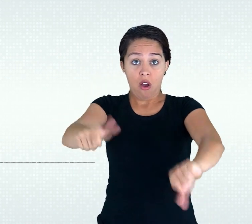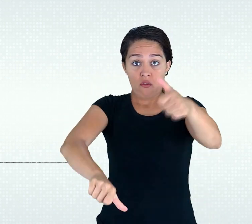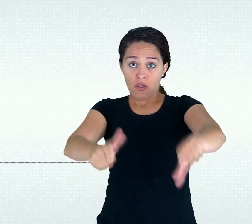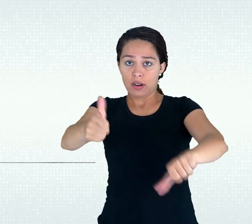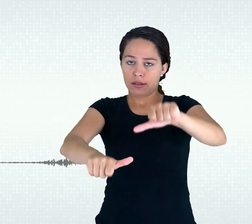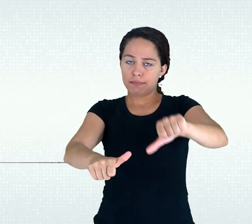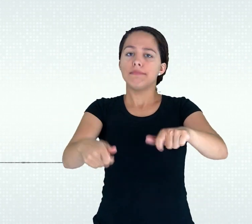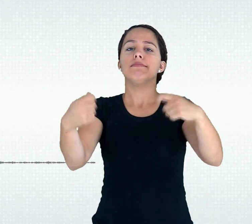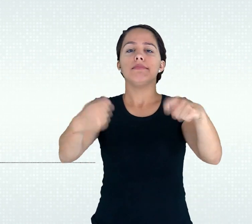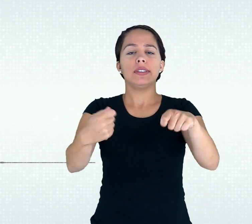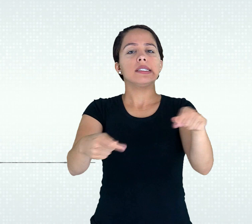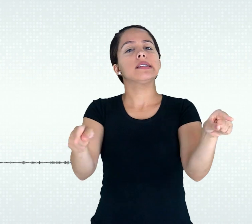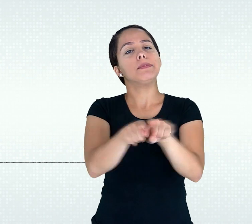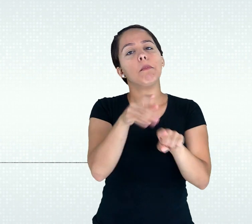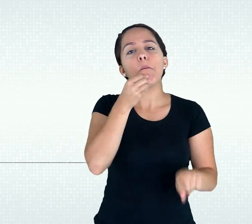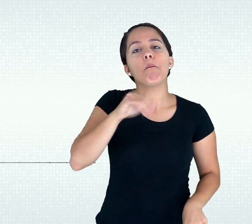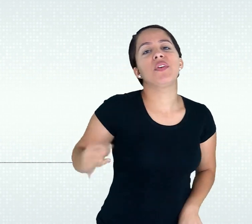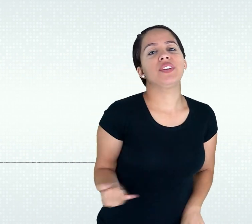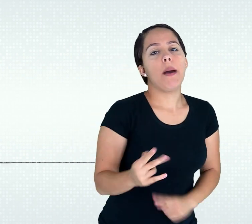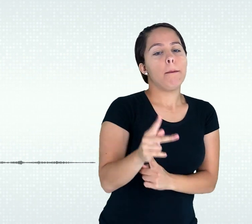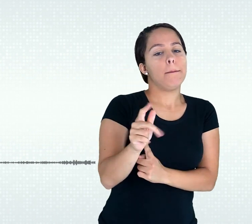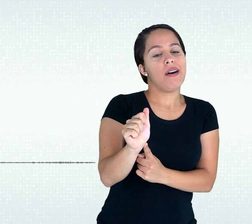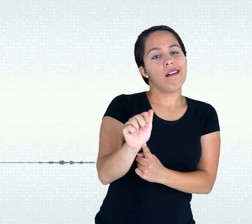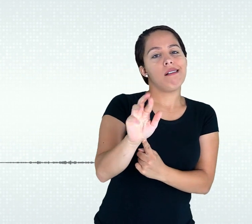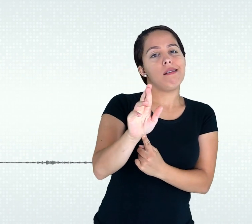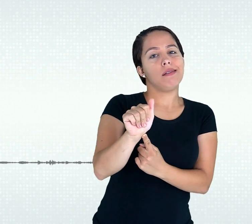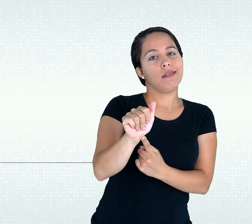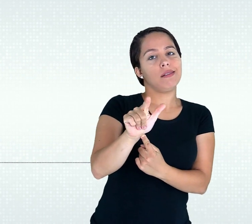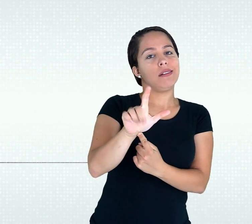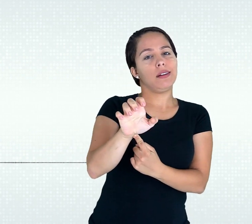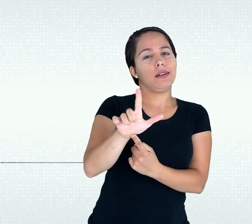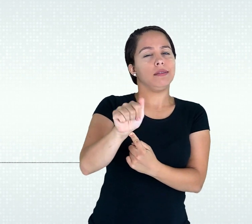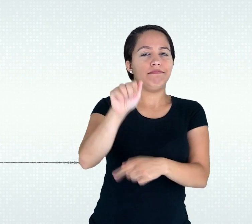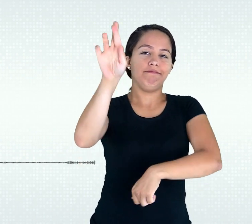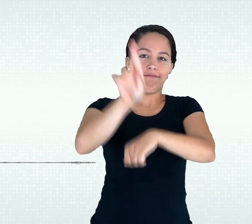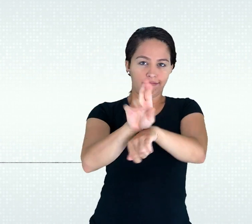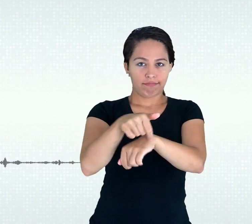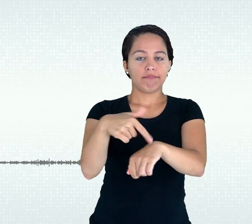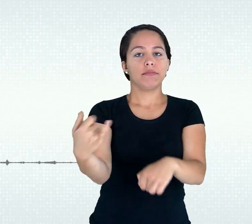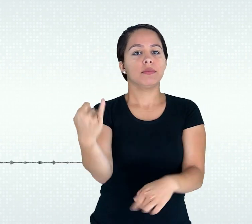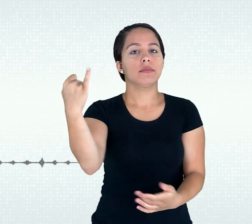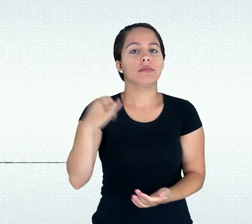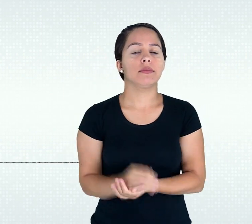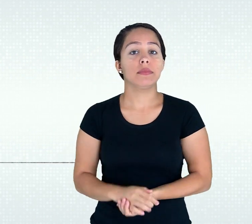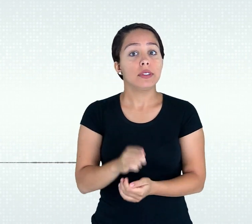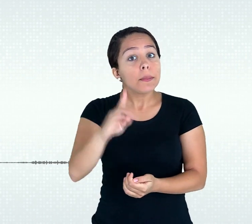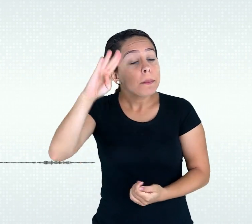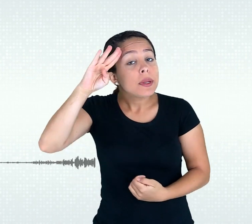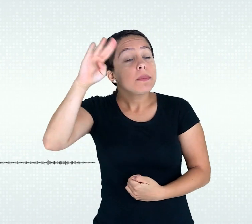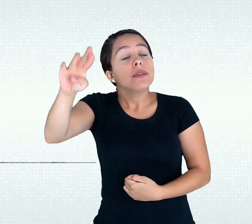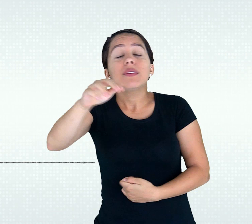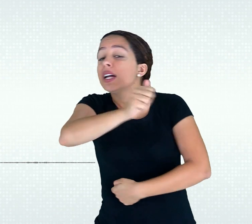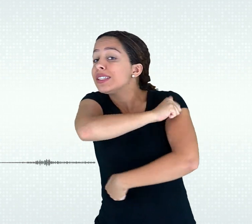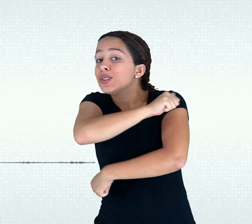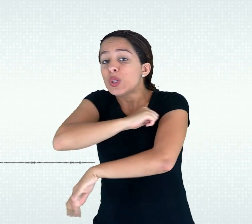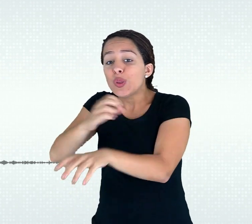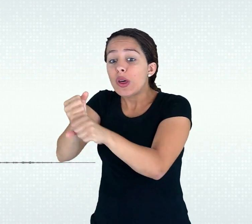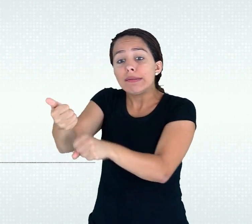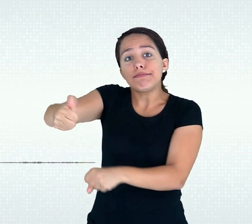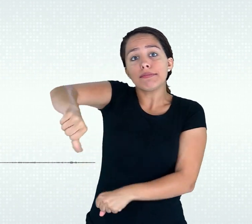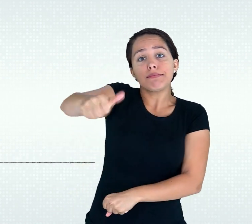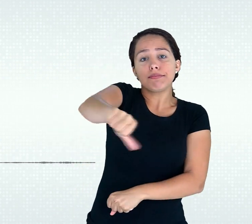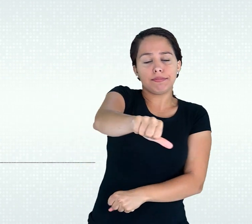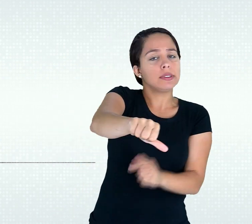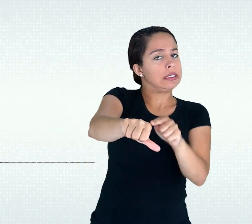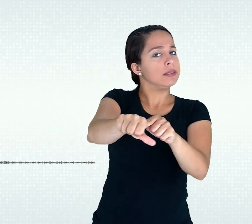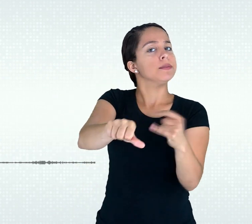paralela em se tratando de alunos com baixo rendimento só a reavaliação permitirá saber se